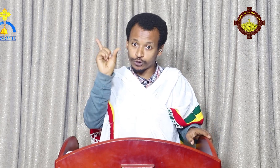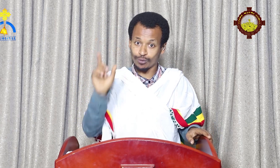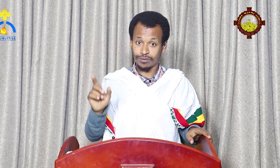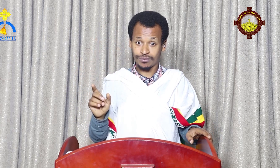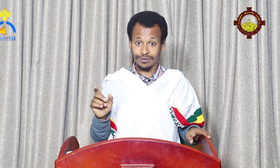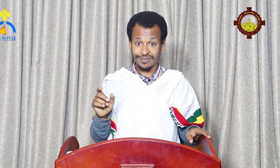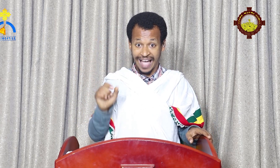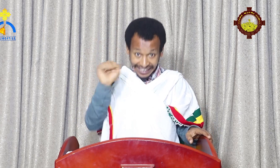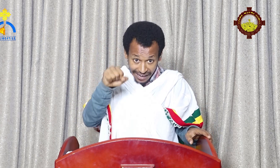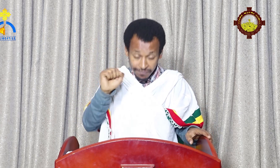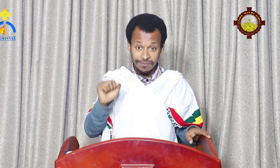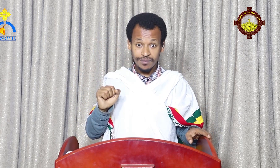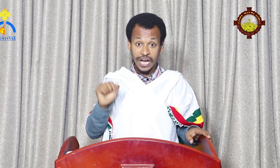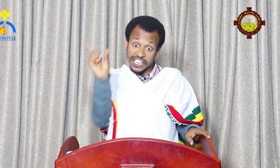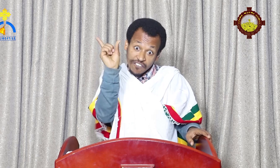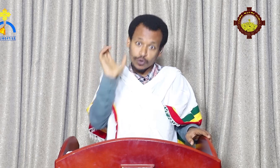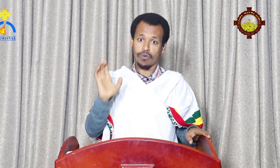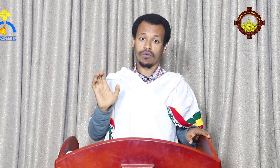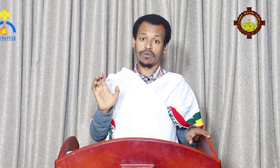ከተፈጥሮ አይደለም? ከተፈጥሮ